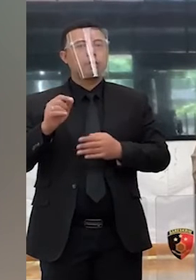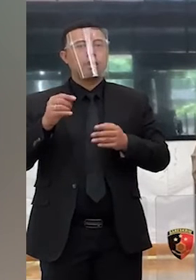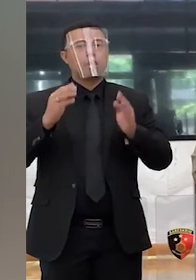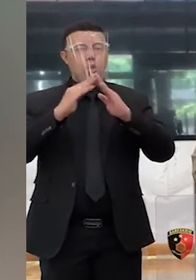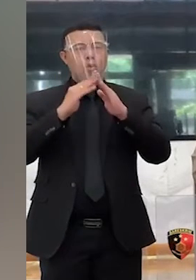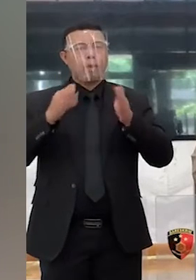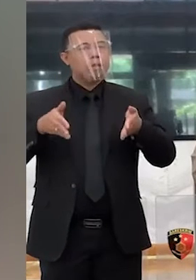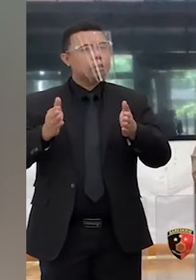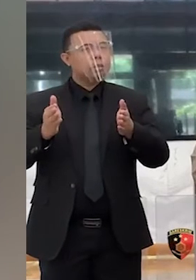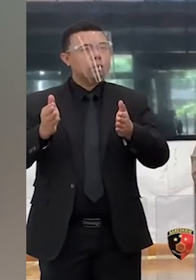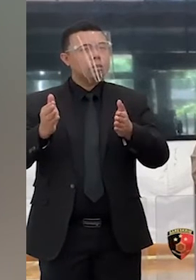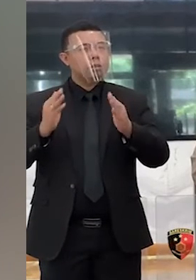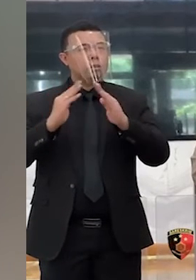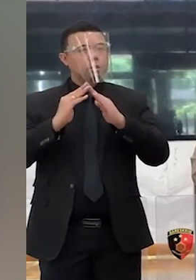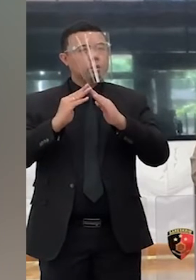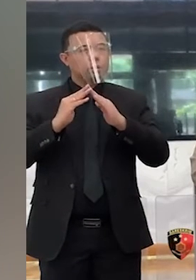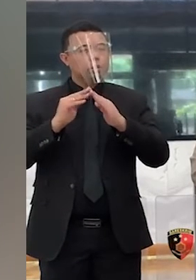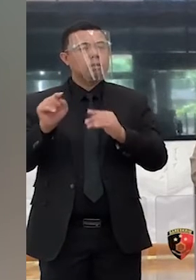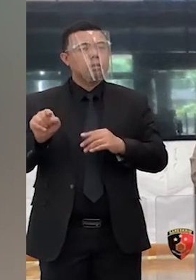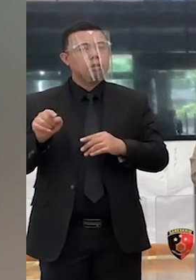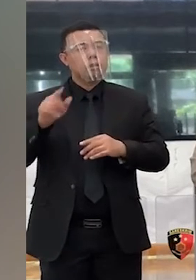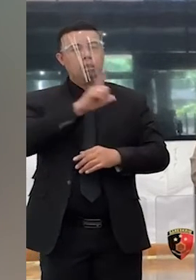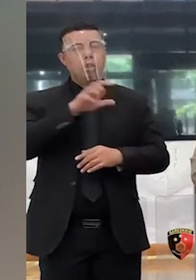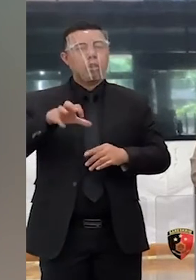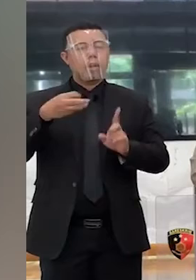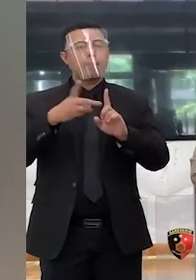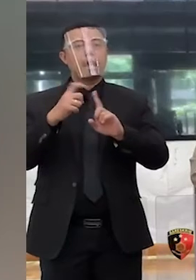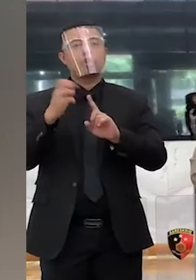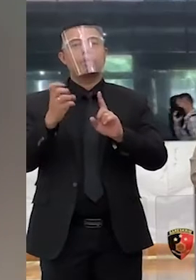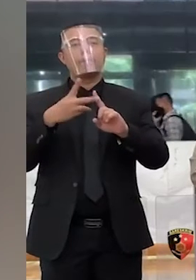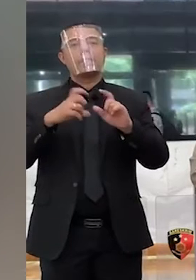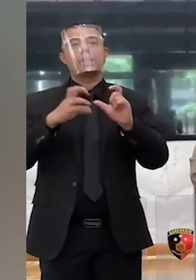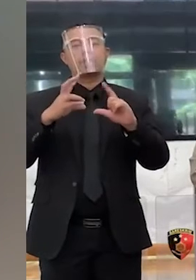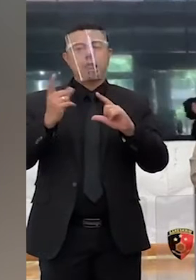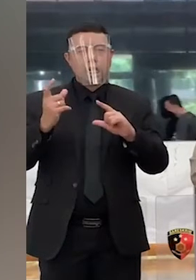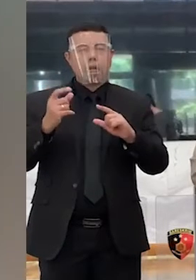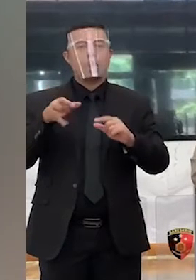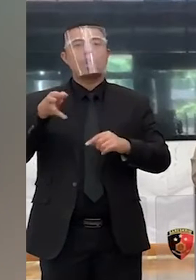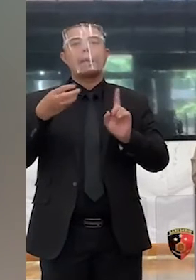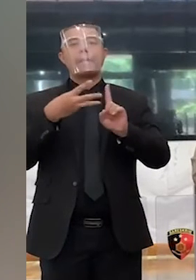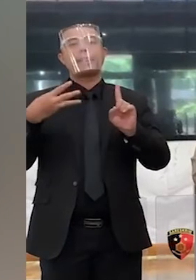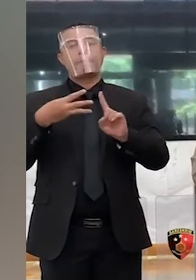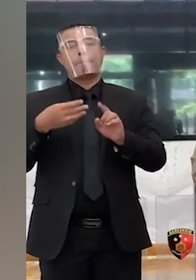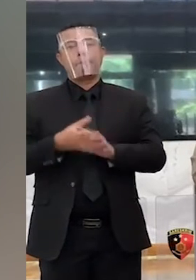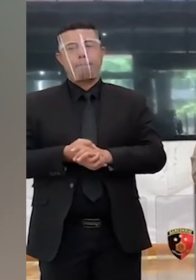beralamat di Kelurahan Batu Besar, Kecamatan Nongsa, Kota Batam.